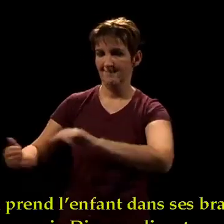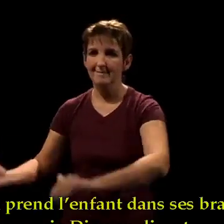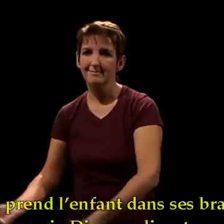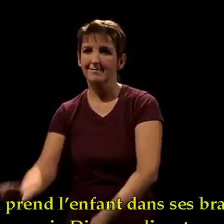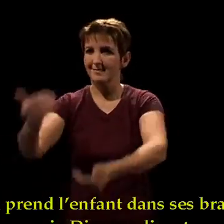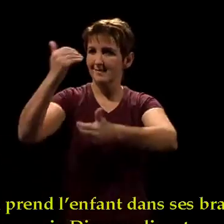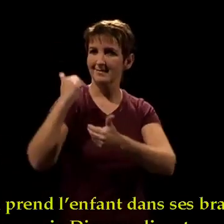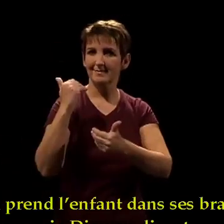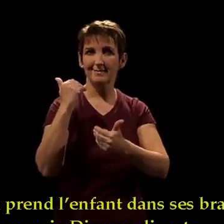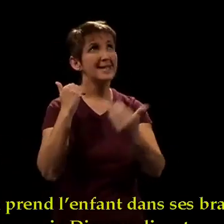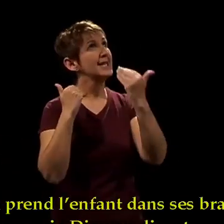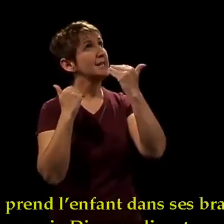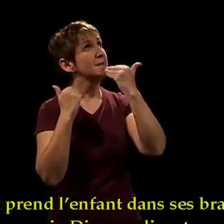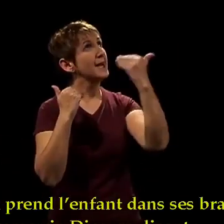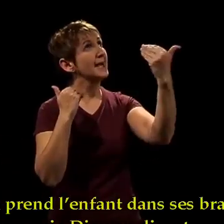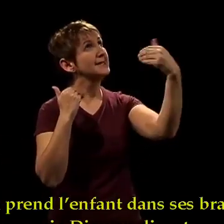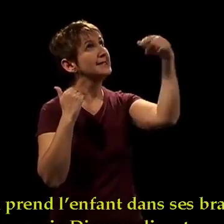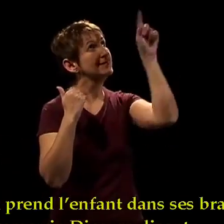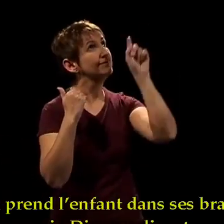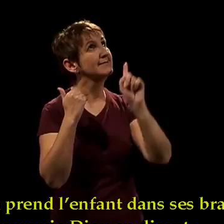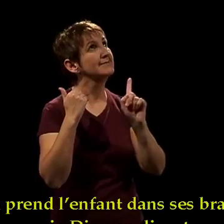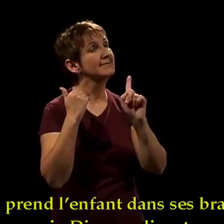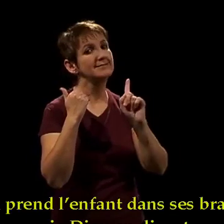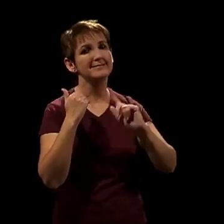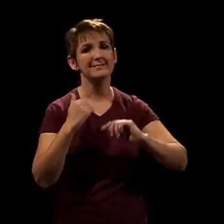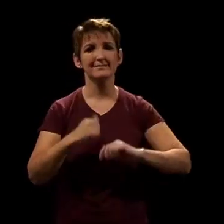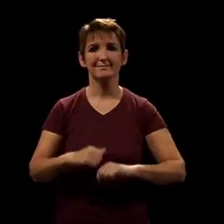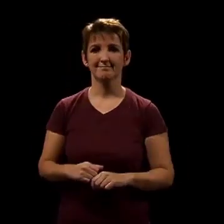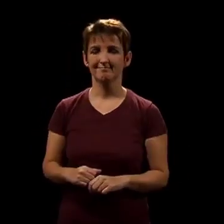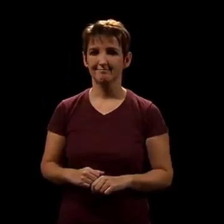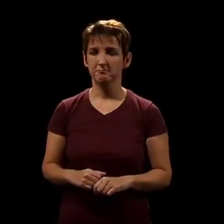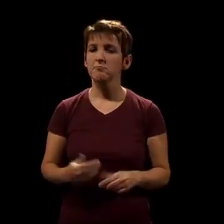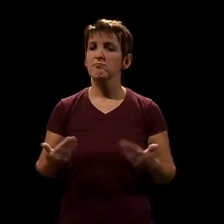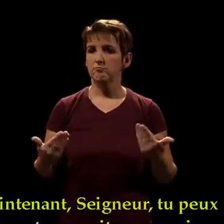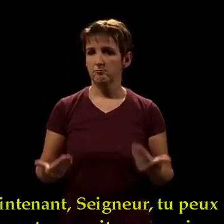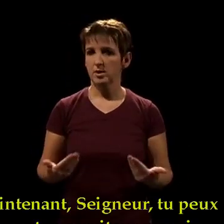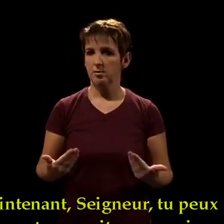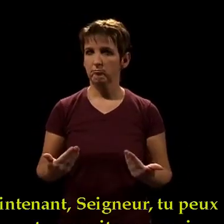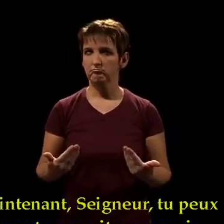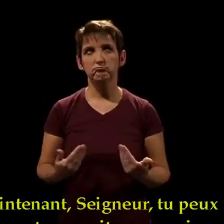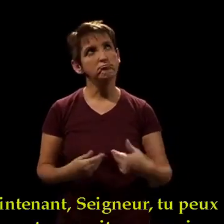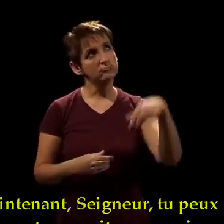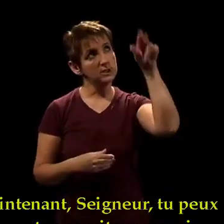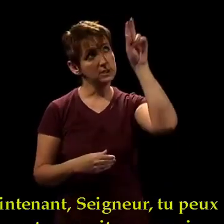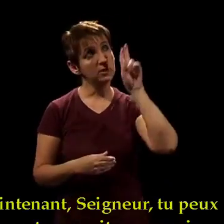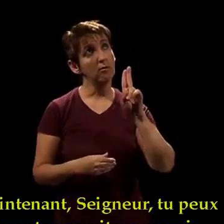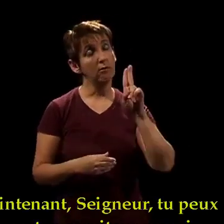Siméon prend l'enfant dans ses bras. Il remercie Dieu en disant: « Maintenant, Seigneur,